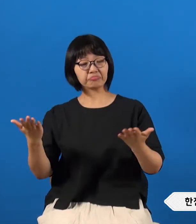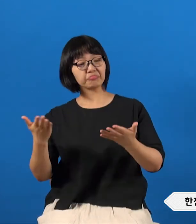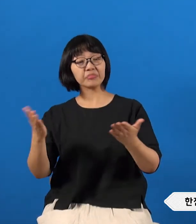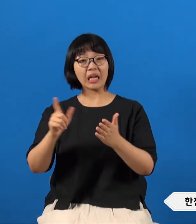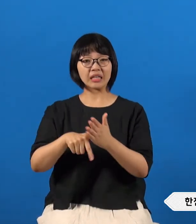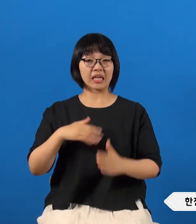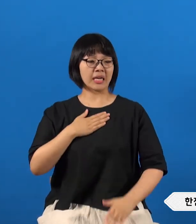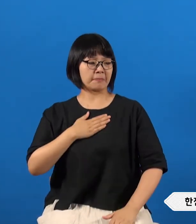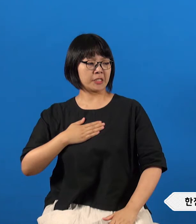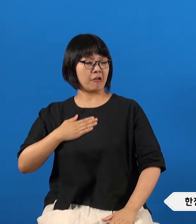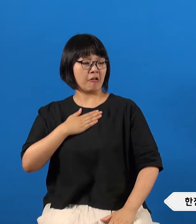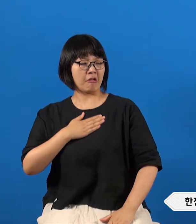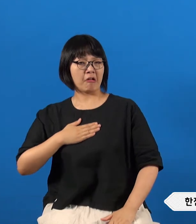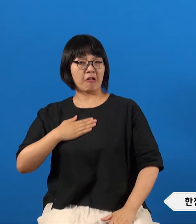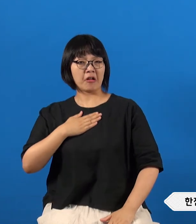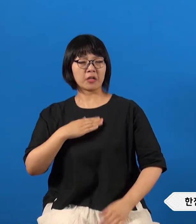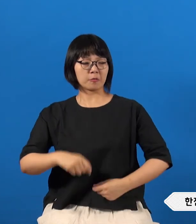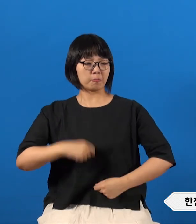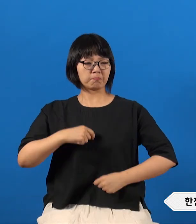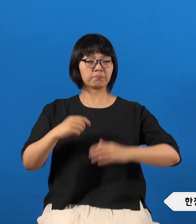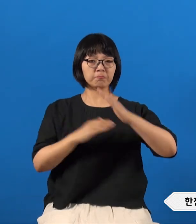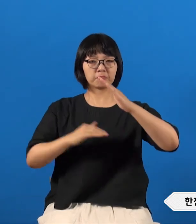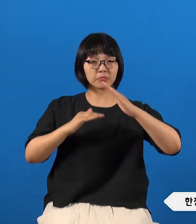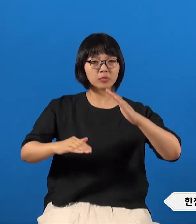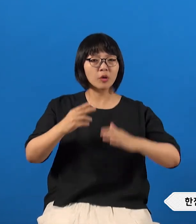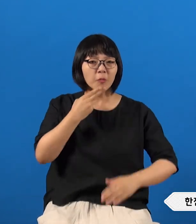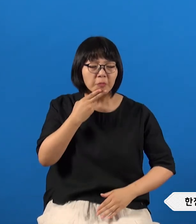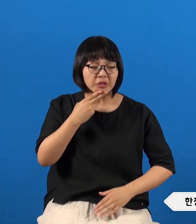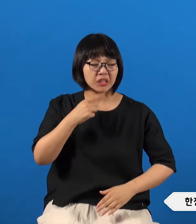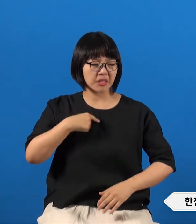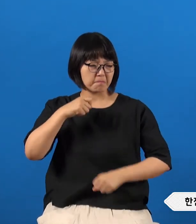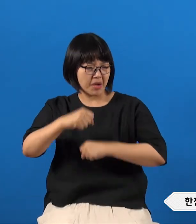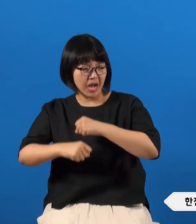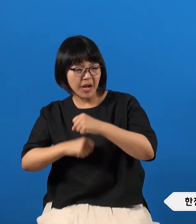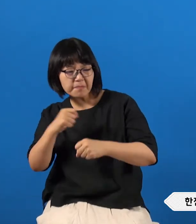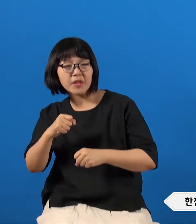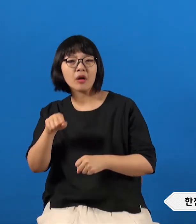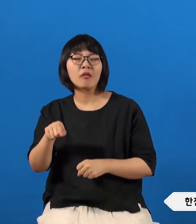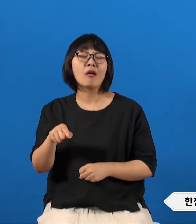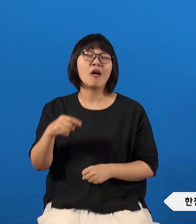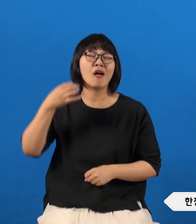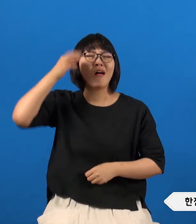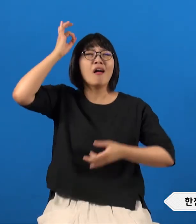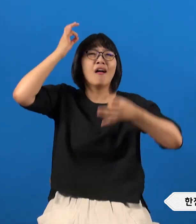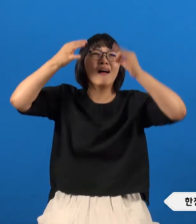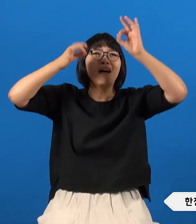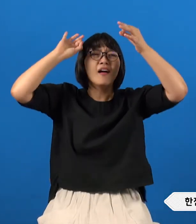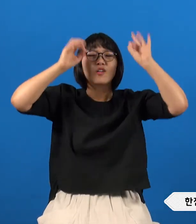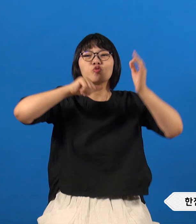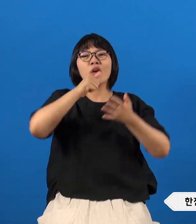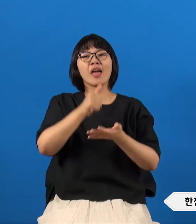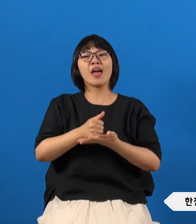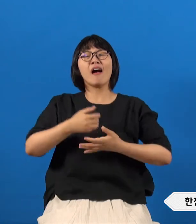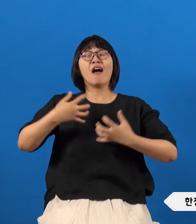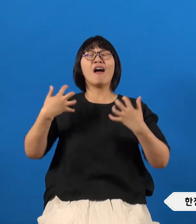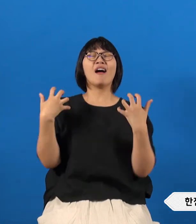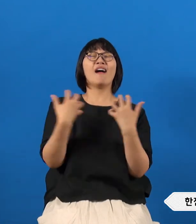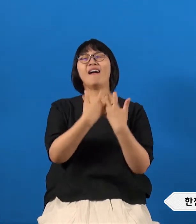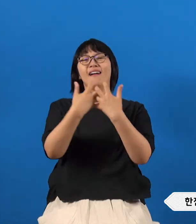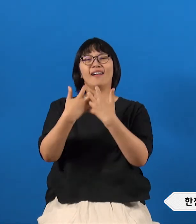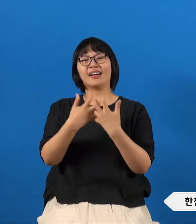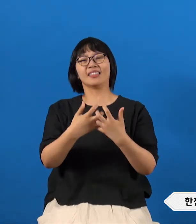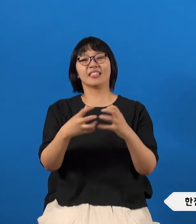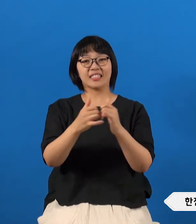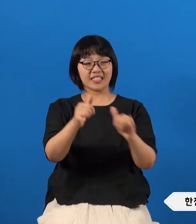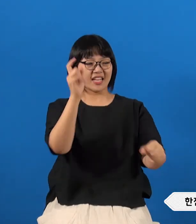감정에 그냥 치우쳐서 편파적으로 수사했던 거 그 회개하고, 막 줄줄이 생각이 나는데 사람